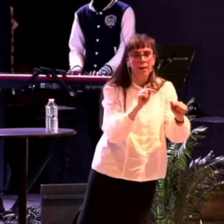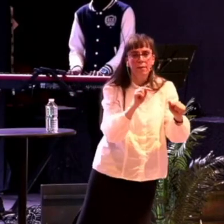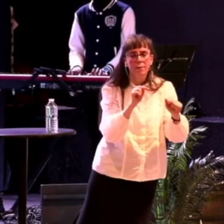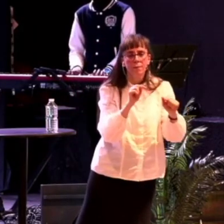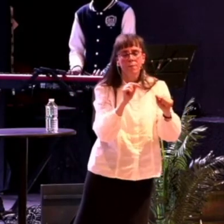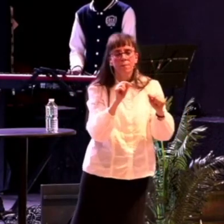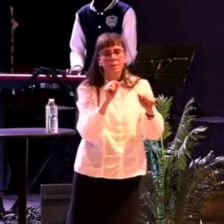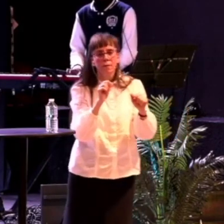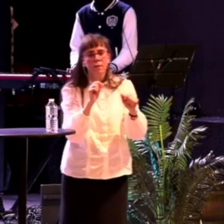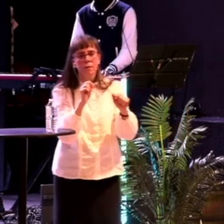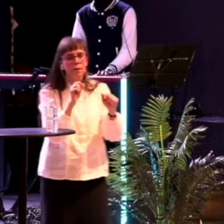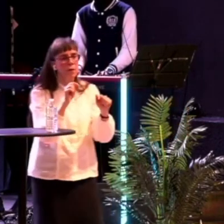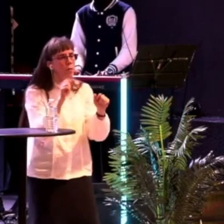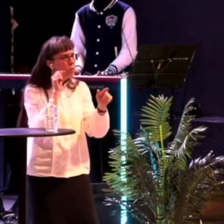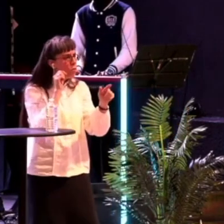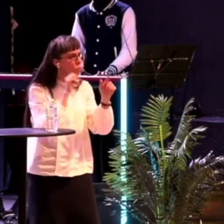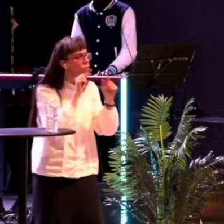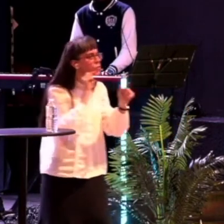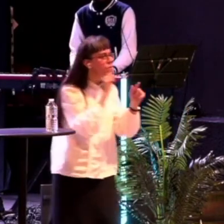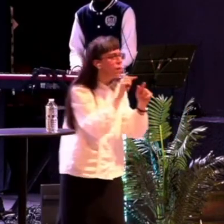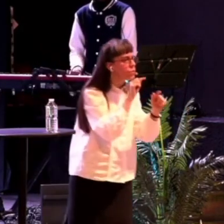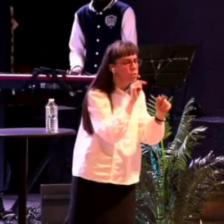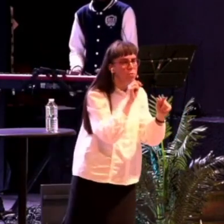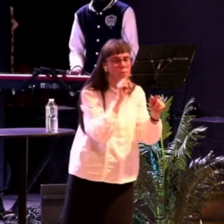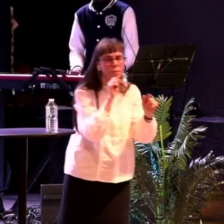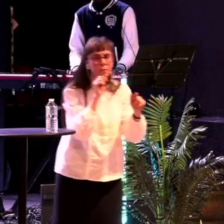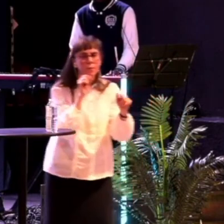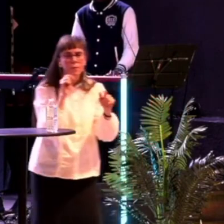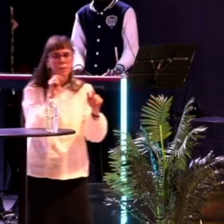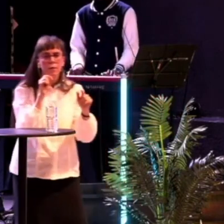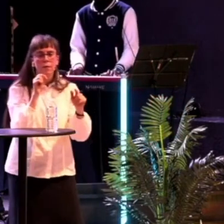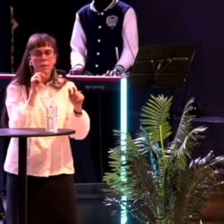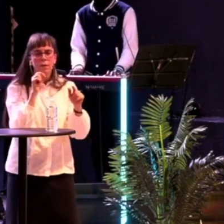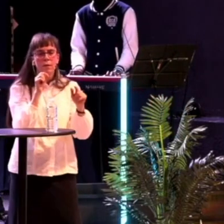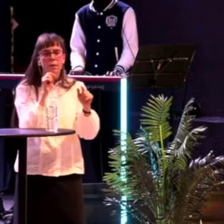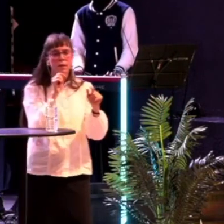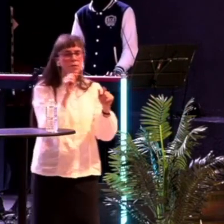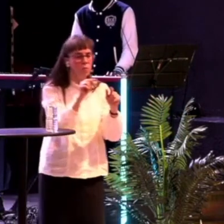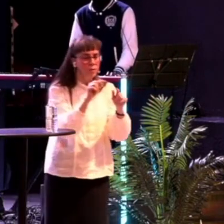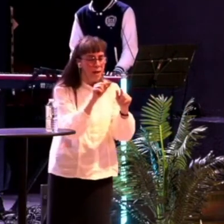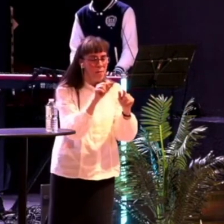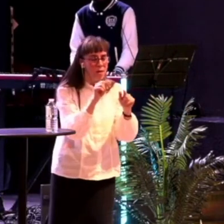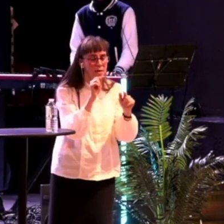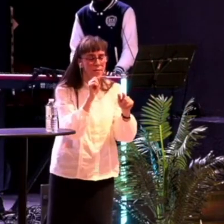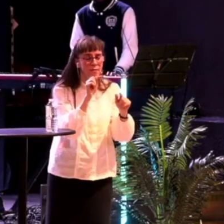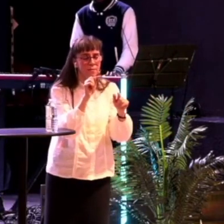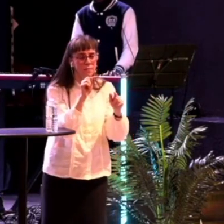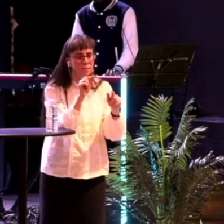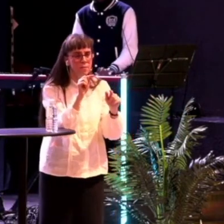Est-ce que tu entends dans l'esprit ce que Dieu veut te dire? What the Lord wants to say to you? Son nom est... His name